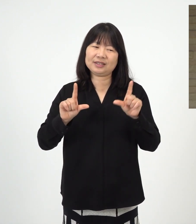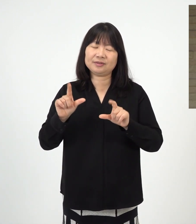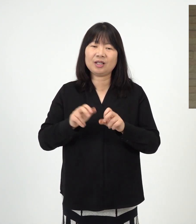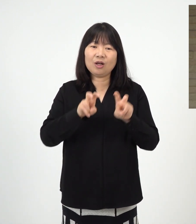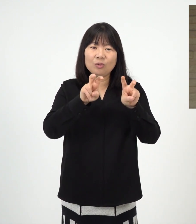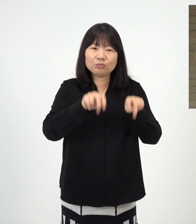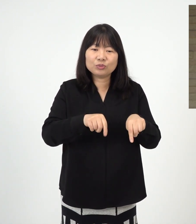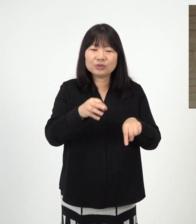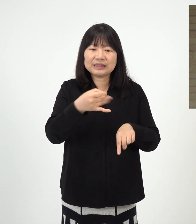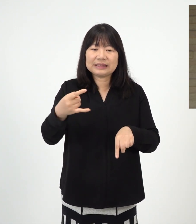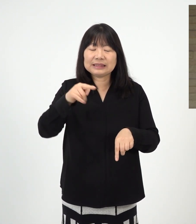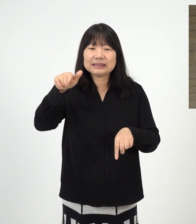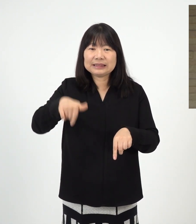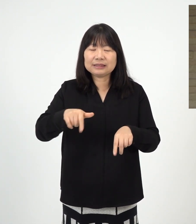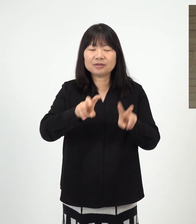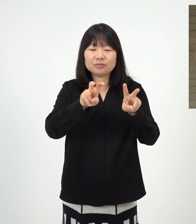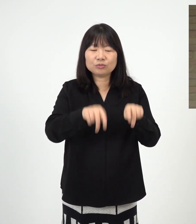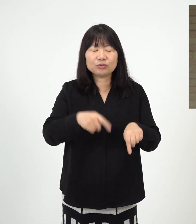본성이라고요.